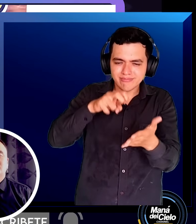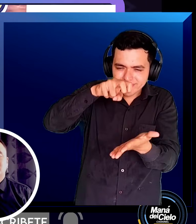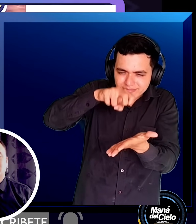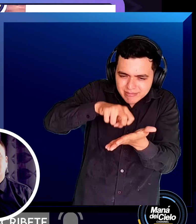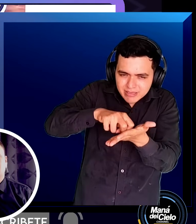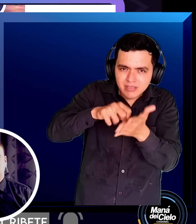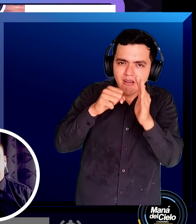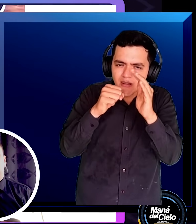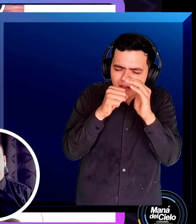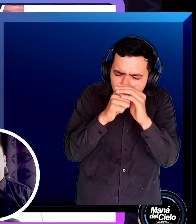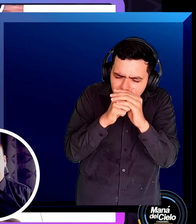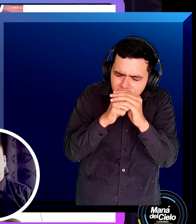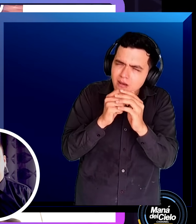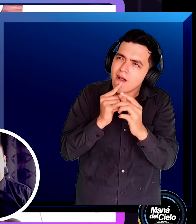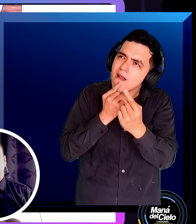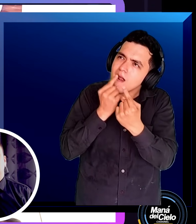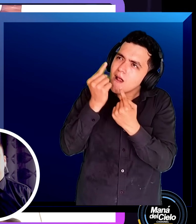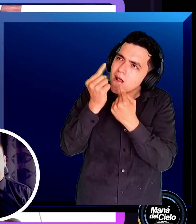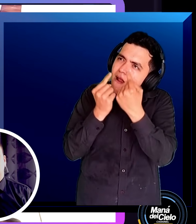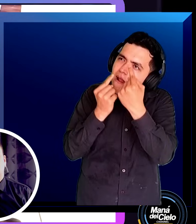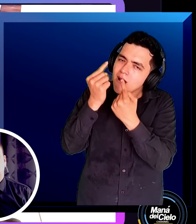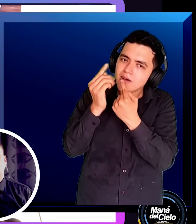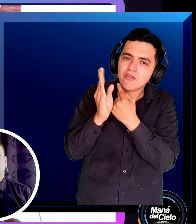Es un tiempo